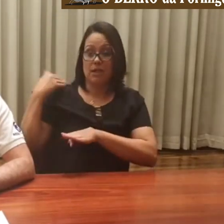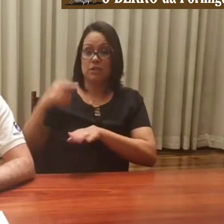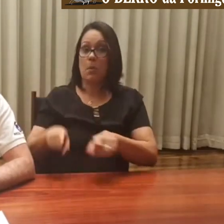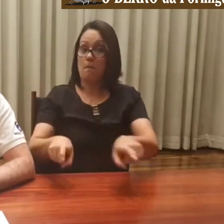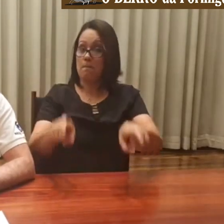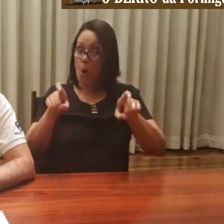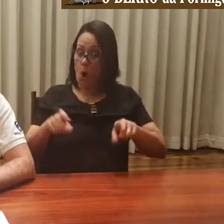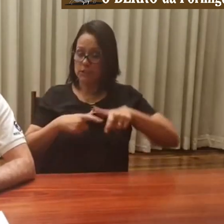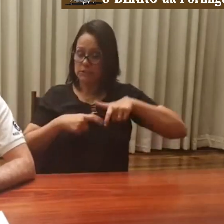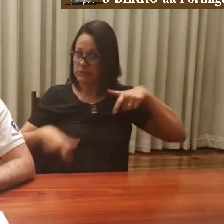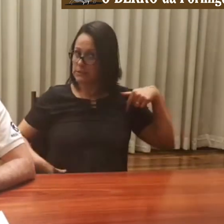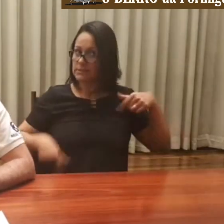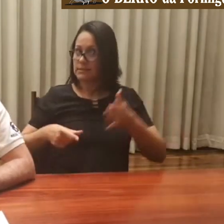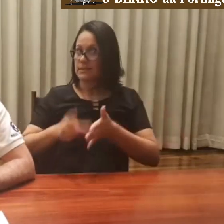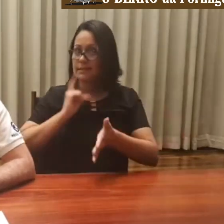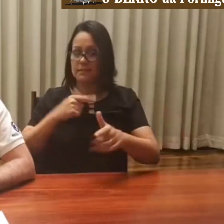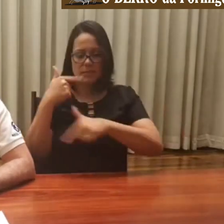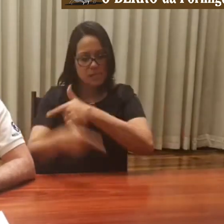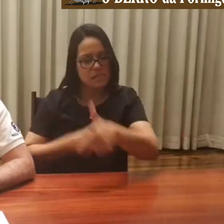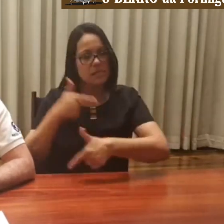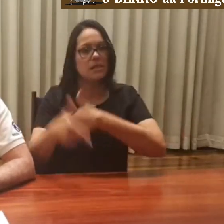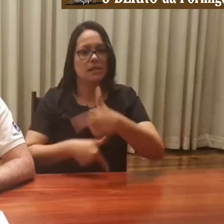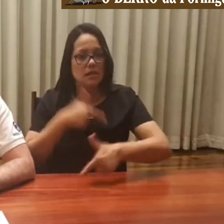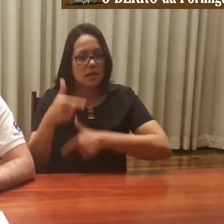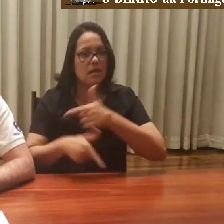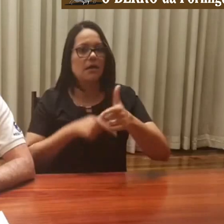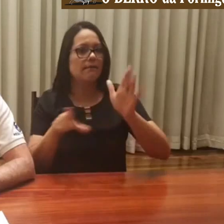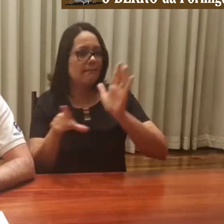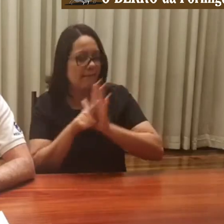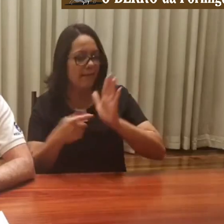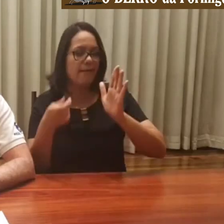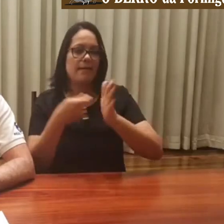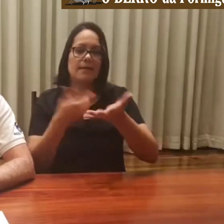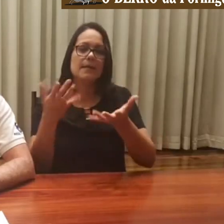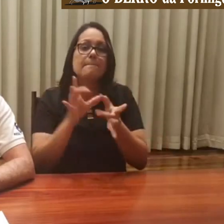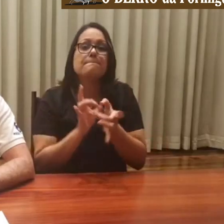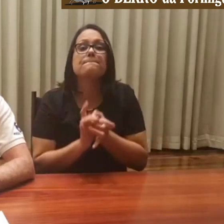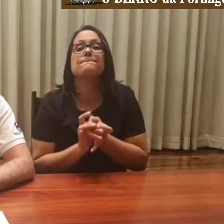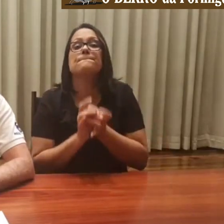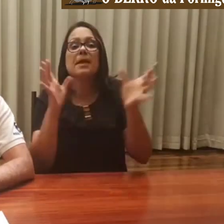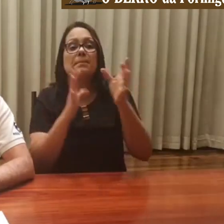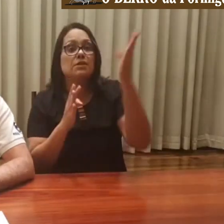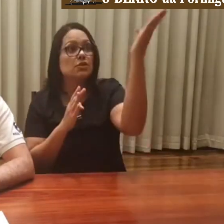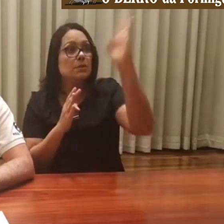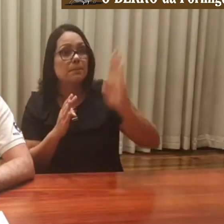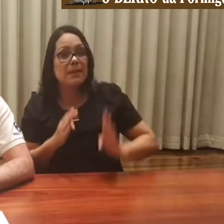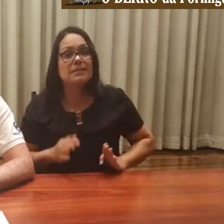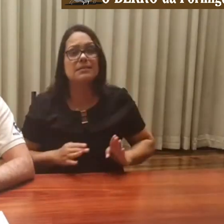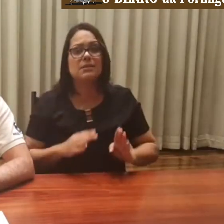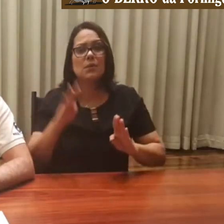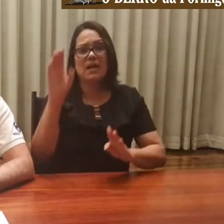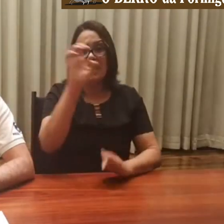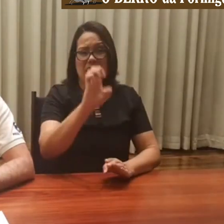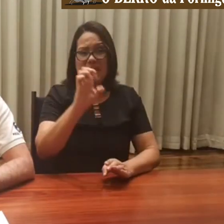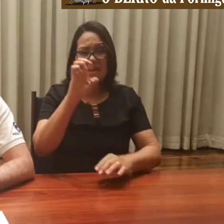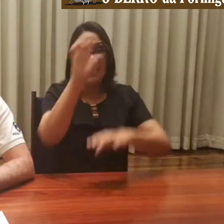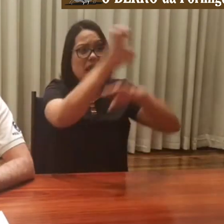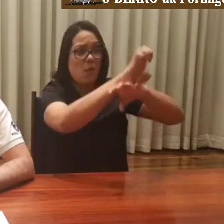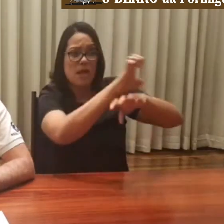né, para que aquela instrução normativa que permitia o Brasil importar a banana do Equador fosse